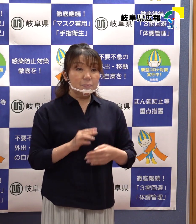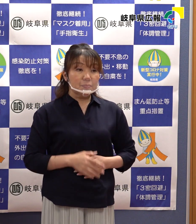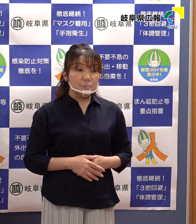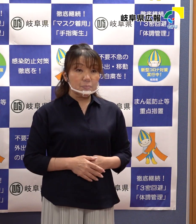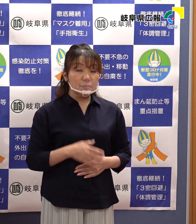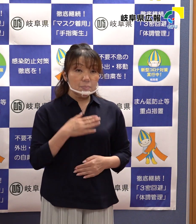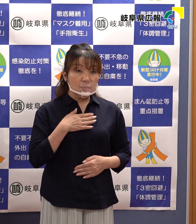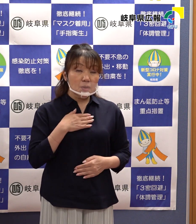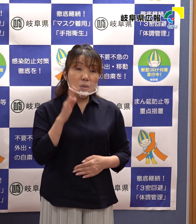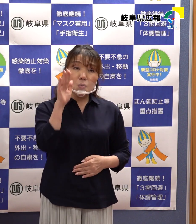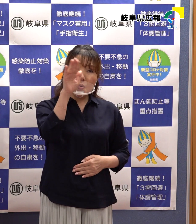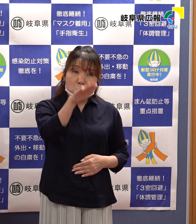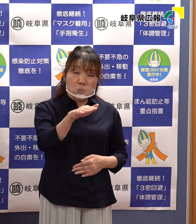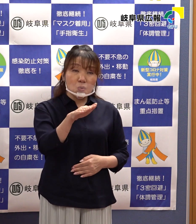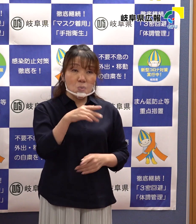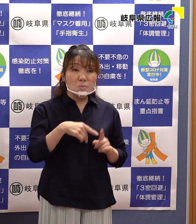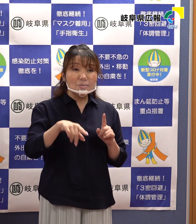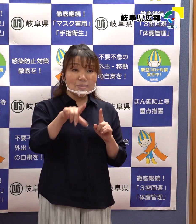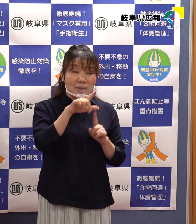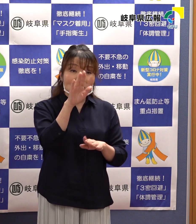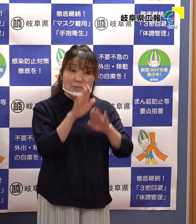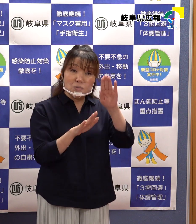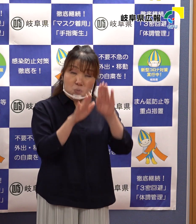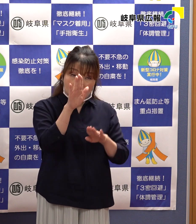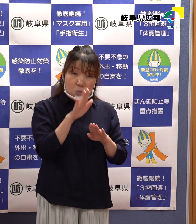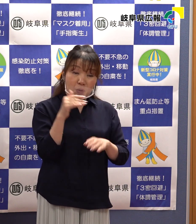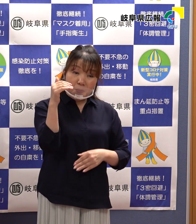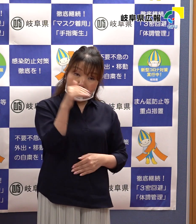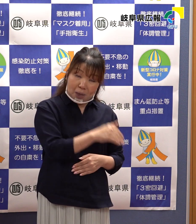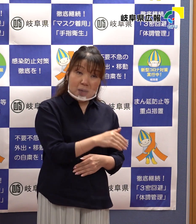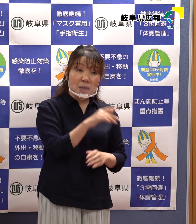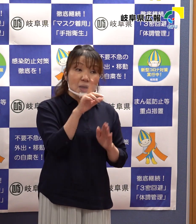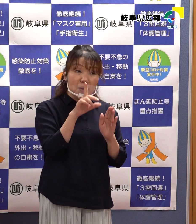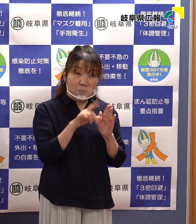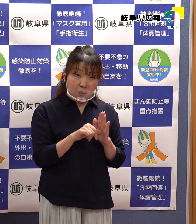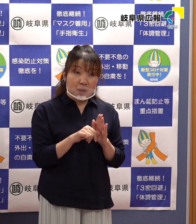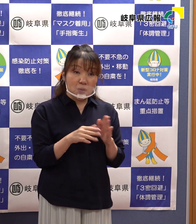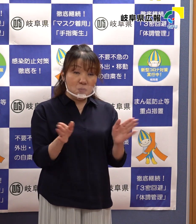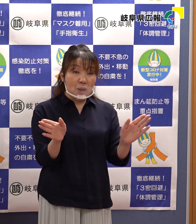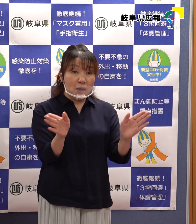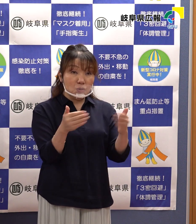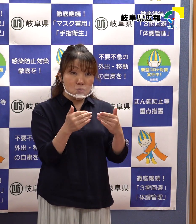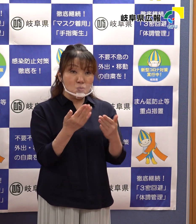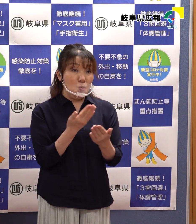今後さらに状況が悪化すれば、休業を求める、これは緊急事態宣言を政府に要